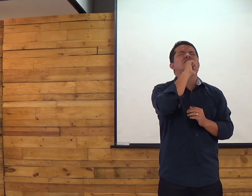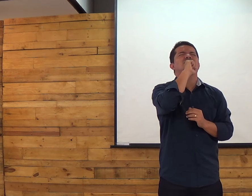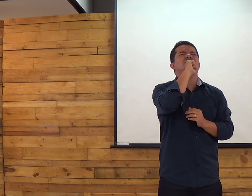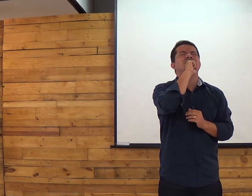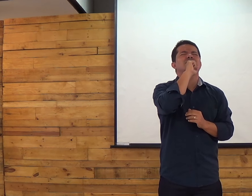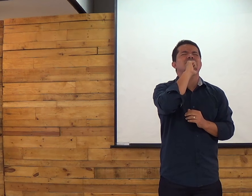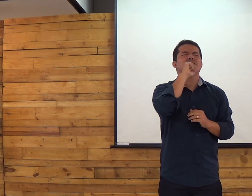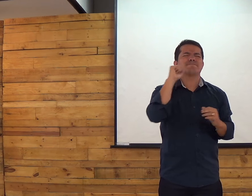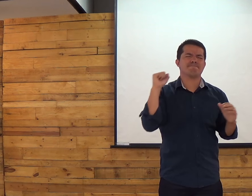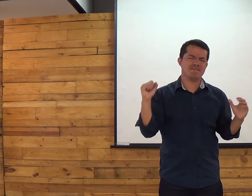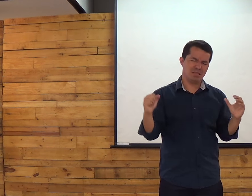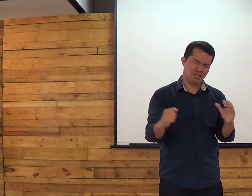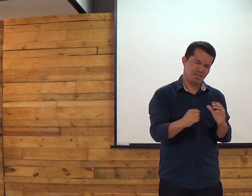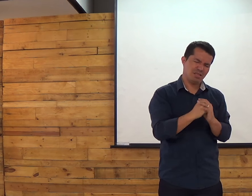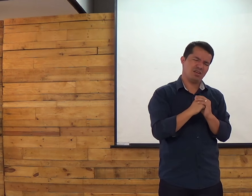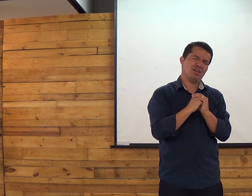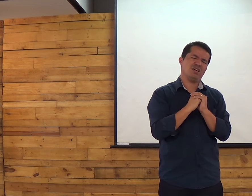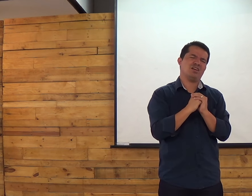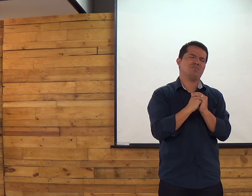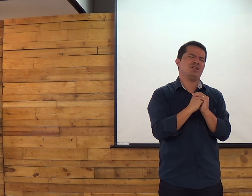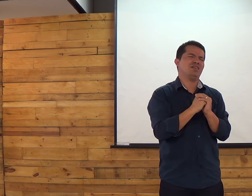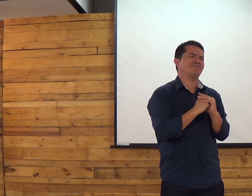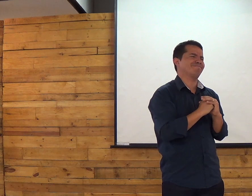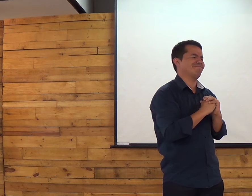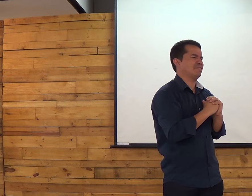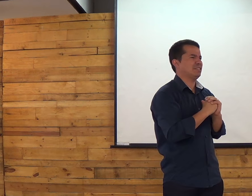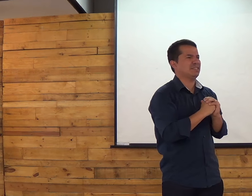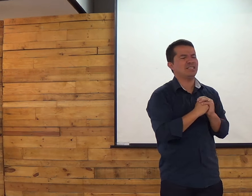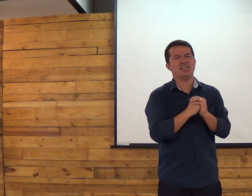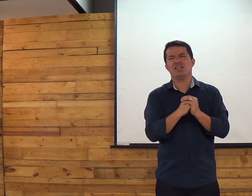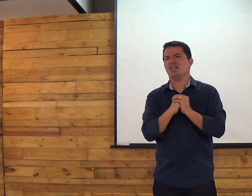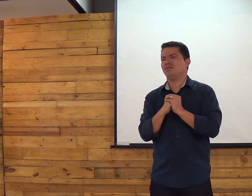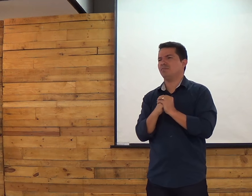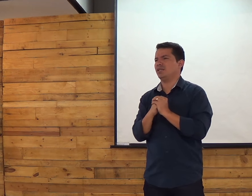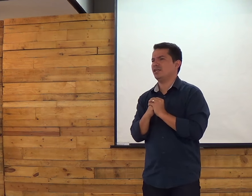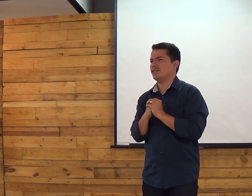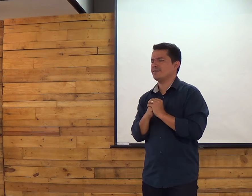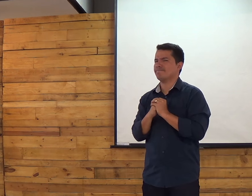Senhor. Por favor, Pai. Amém. Amém.